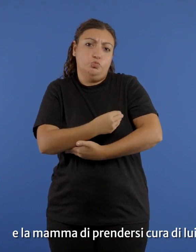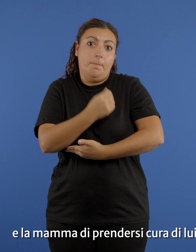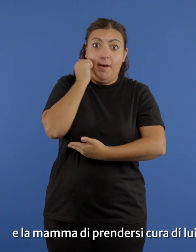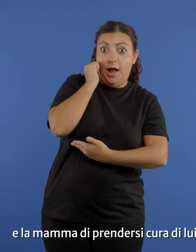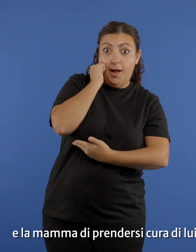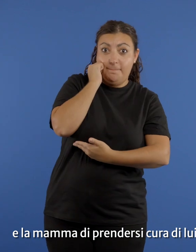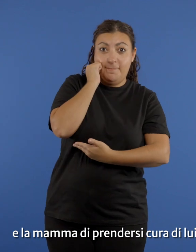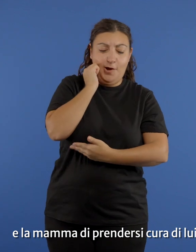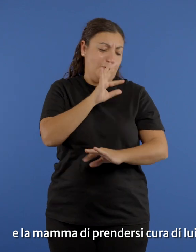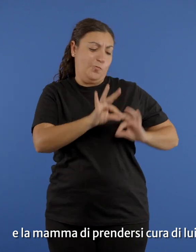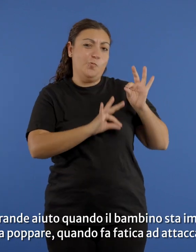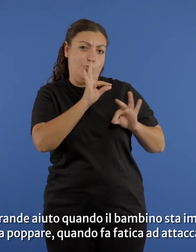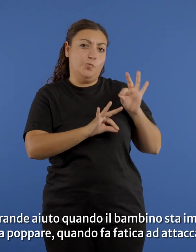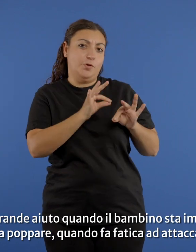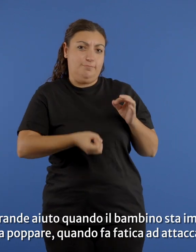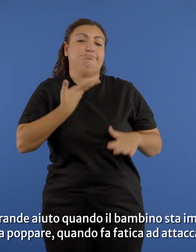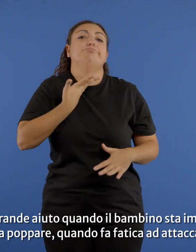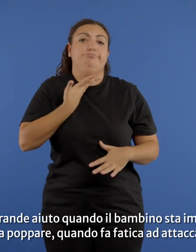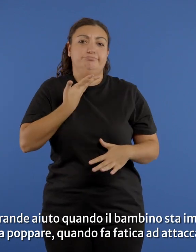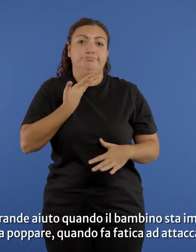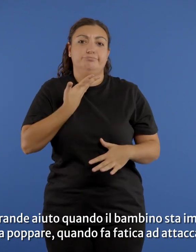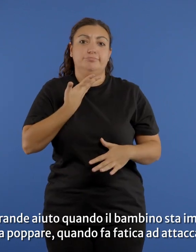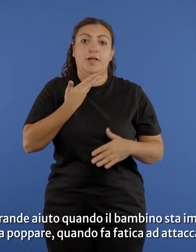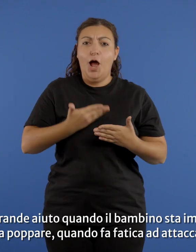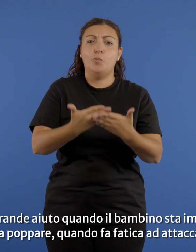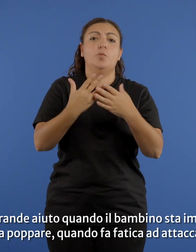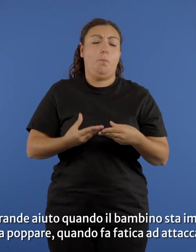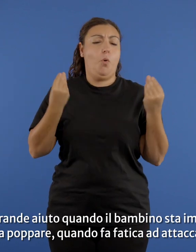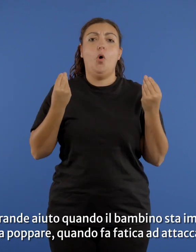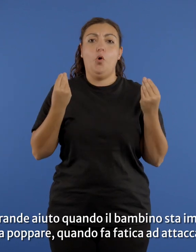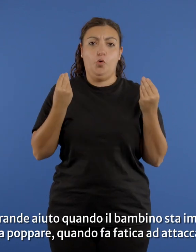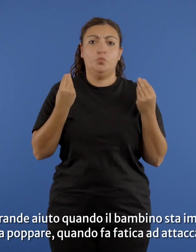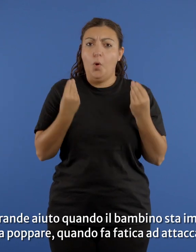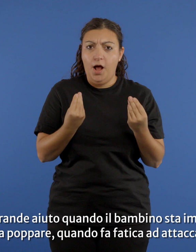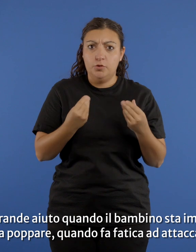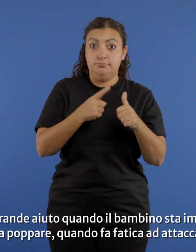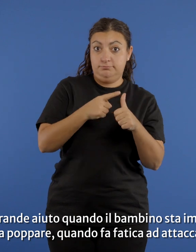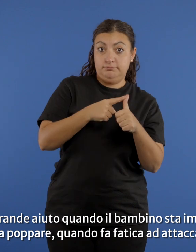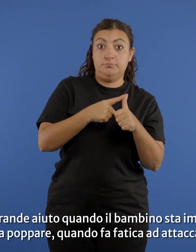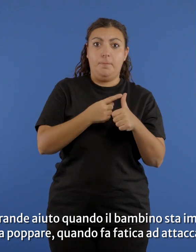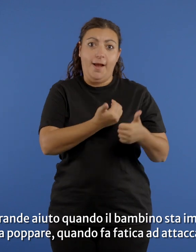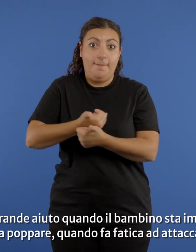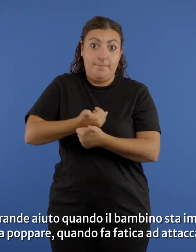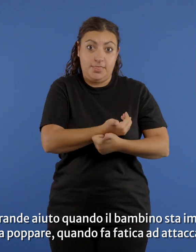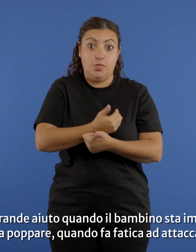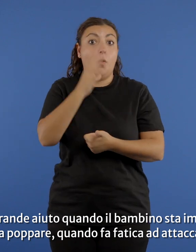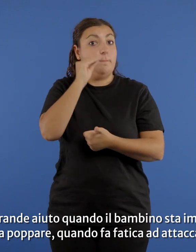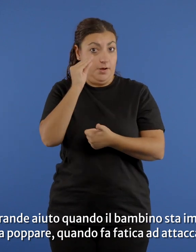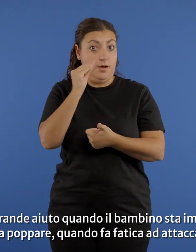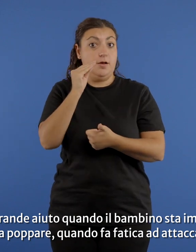prendersi cura di lui è di grande aiuto quando il bambino sta imparando a poppare quando fa fatica ad